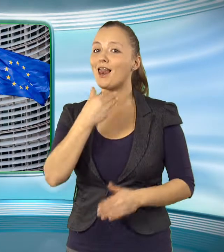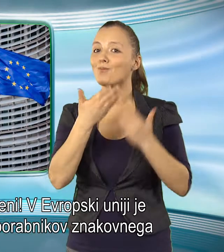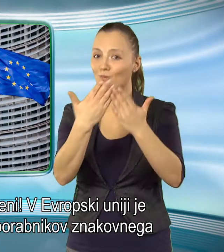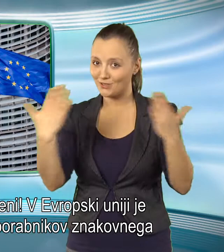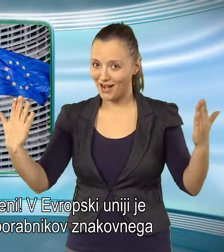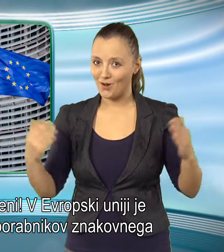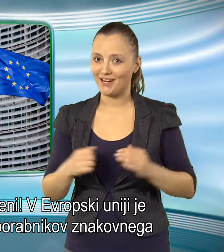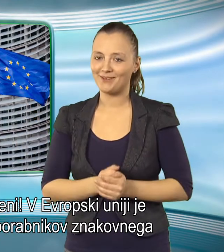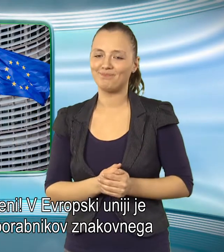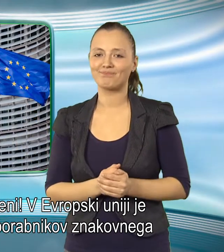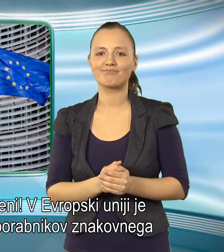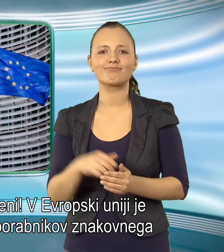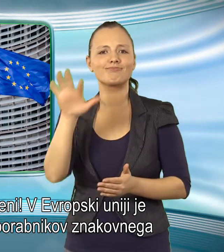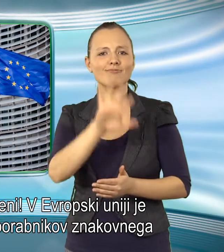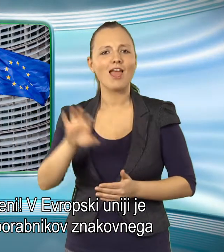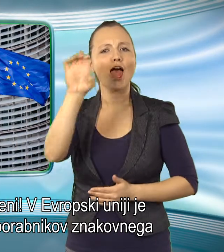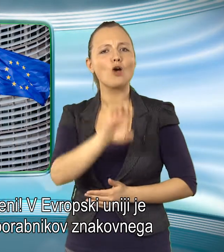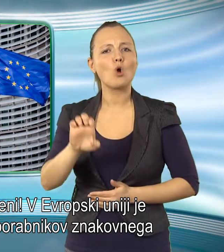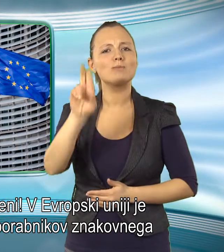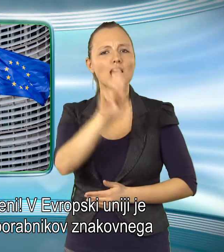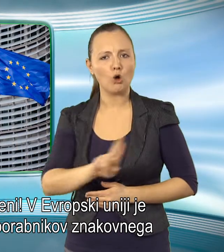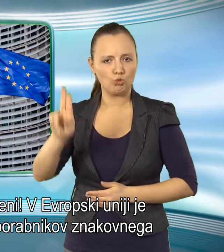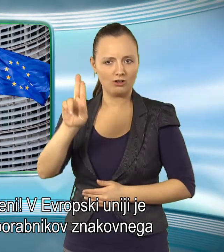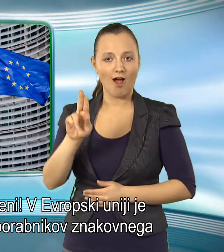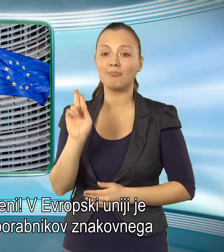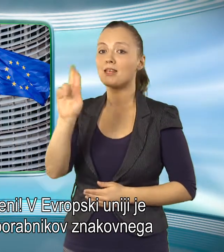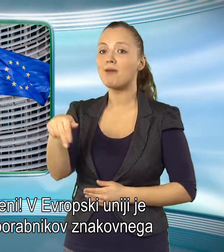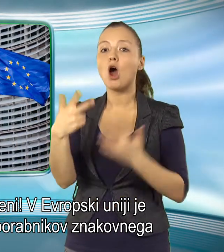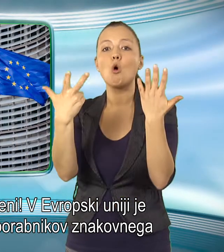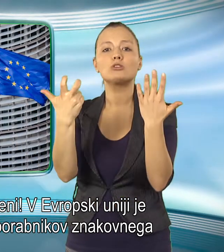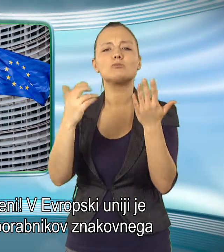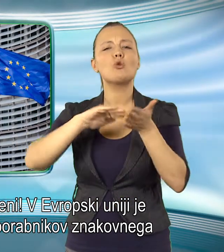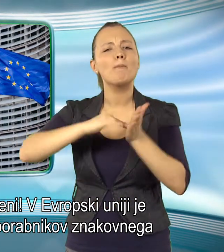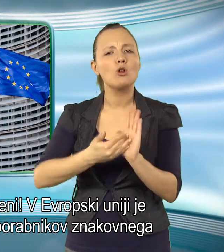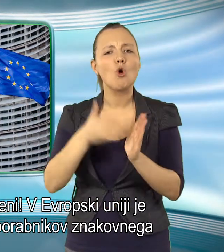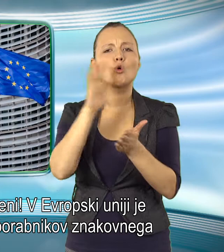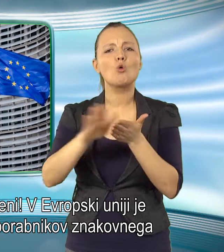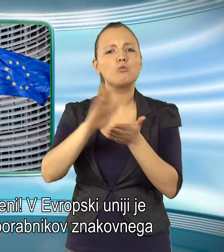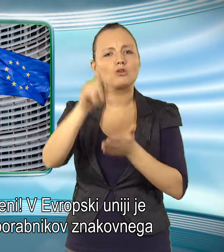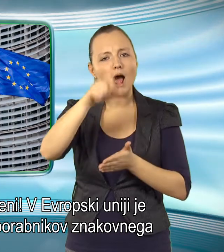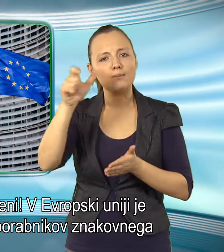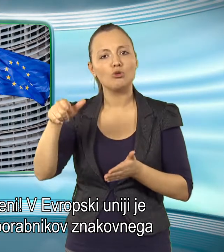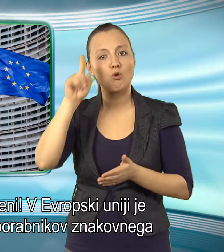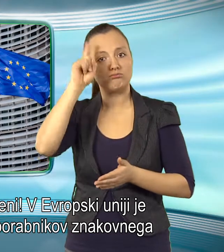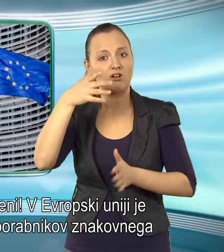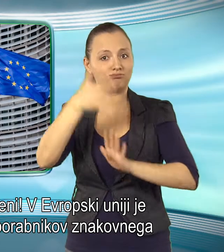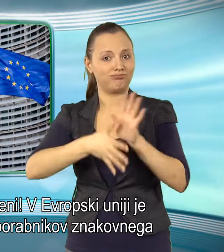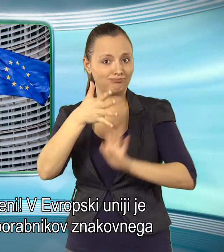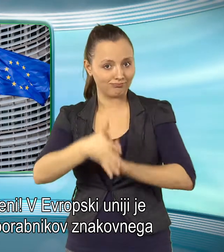Lepo pozdravljeni. V Evropski uniji je 800 milijonov uporabnikov znakovnega jezika z edinstveno kulturo in